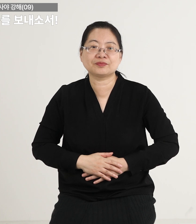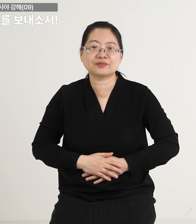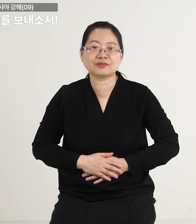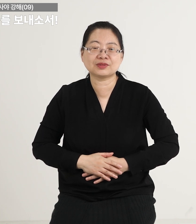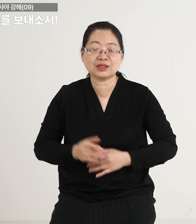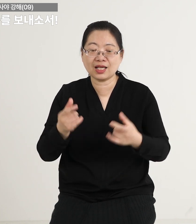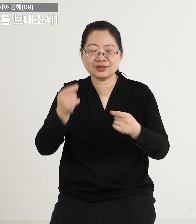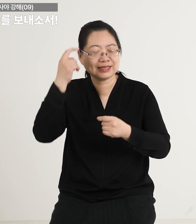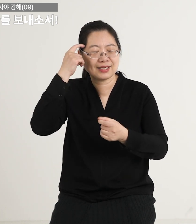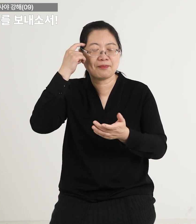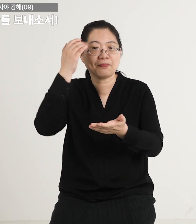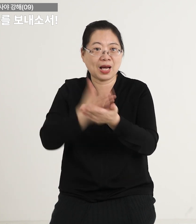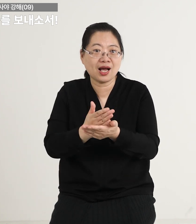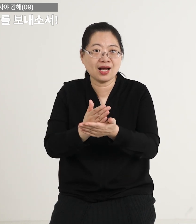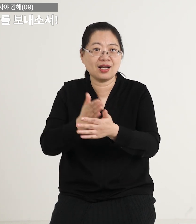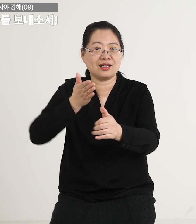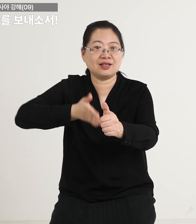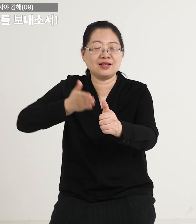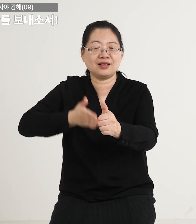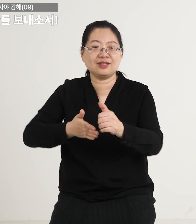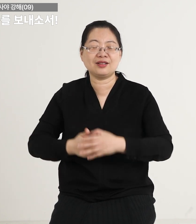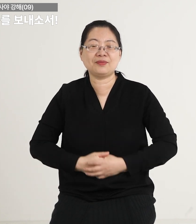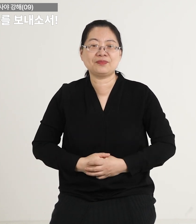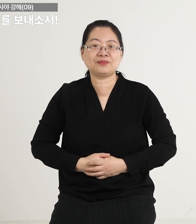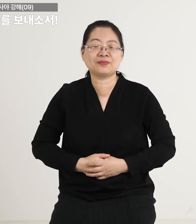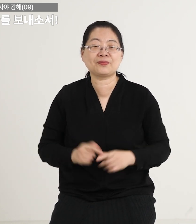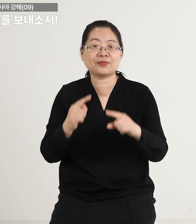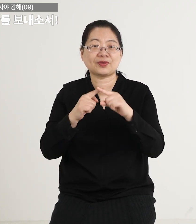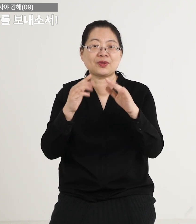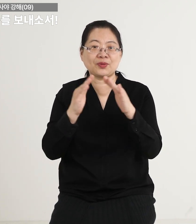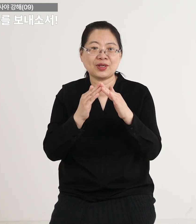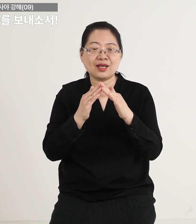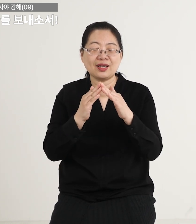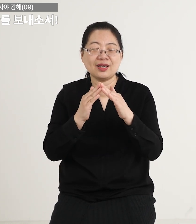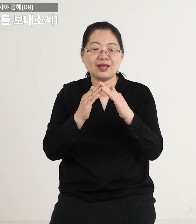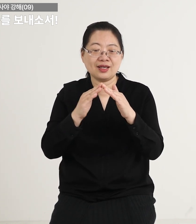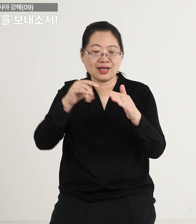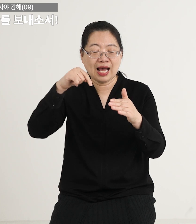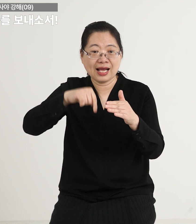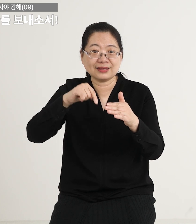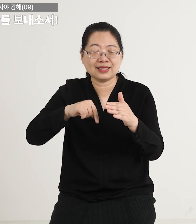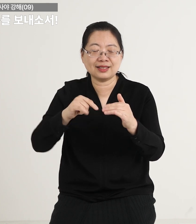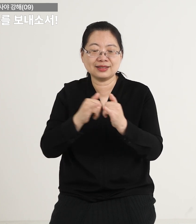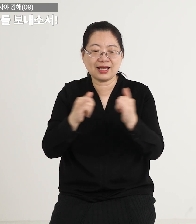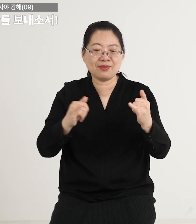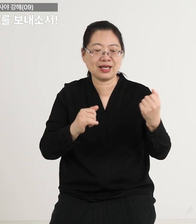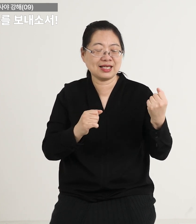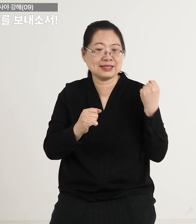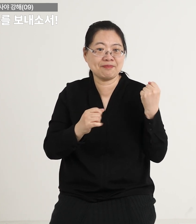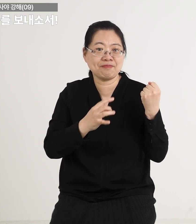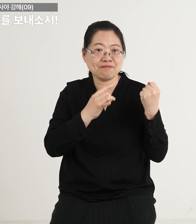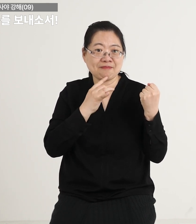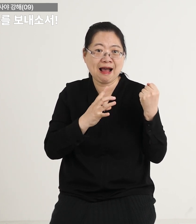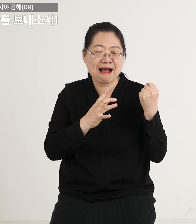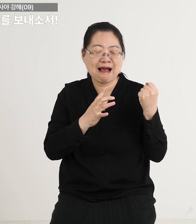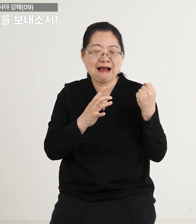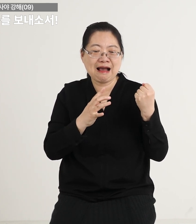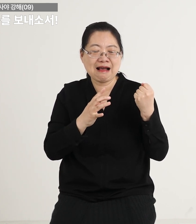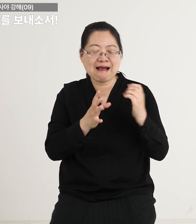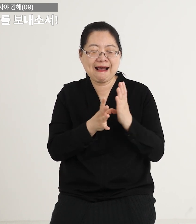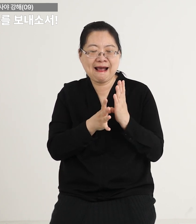그런 생각을 가지면 안 돼요. 그러면 교회의 사람의 영향력만 이상하게